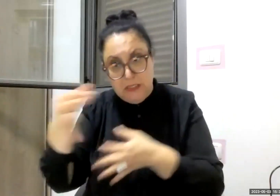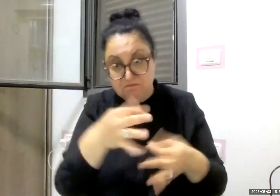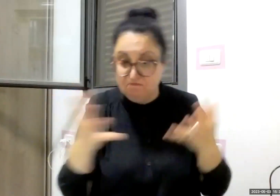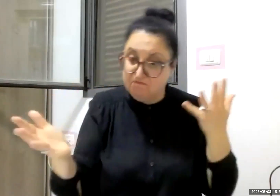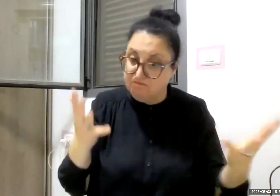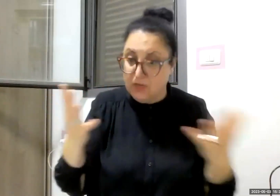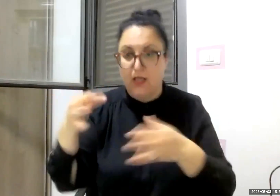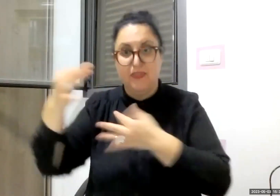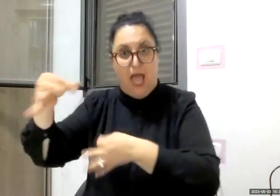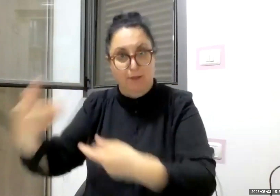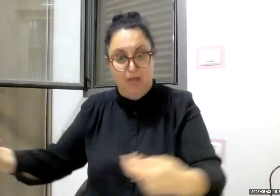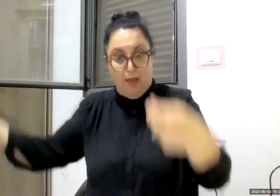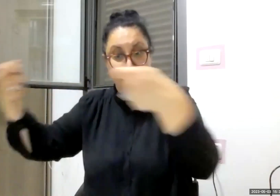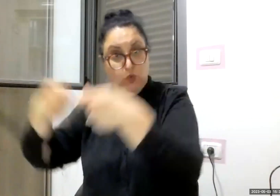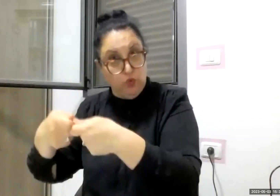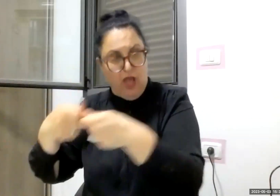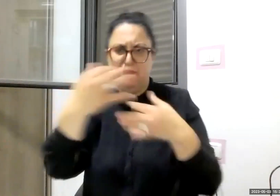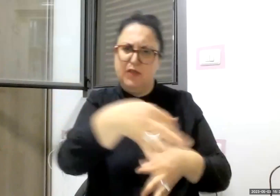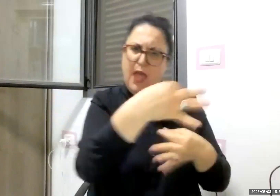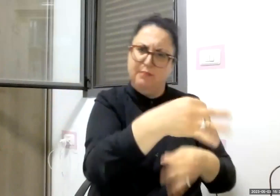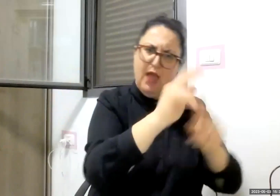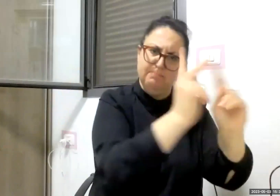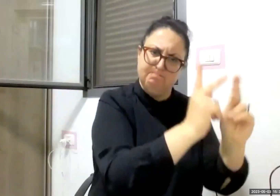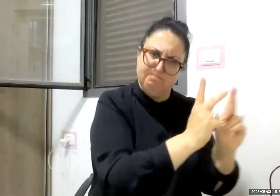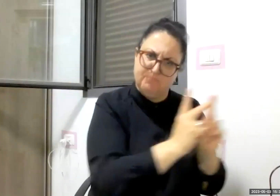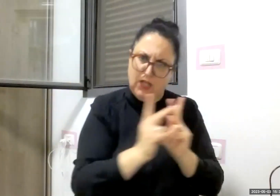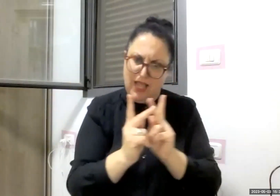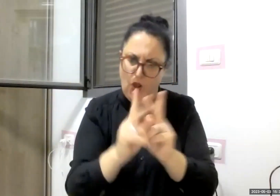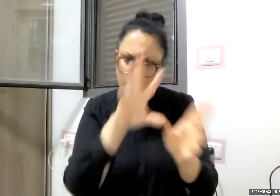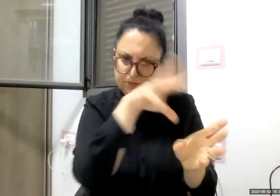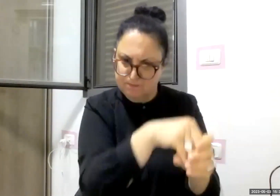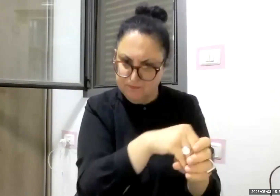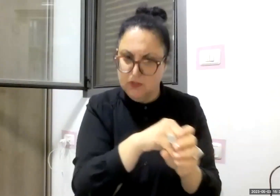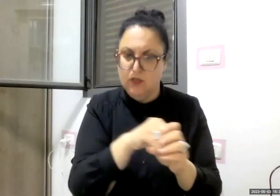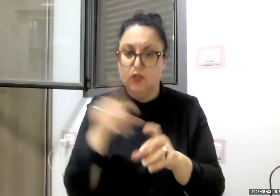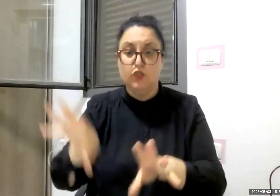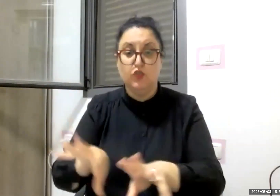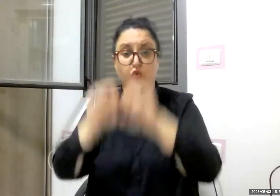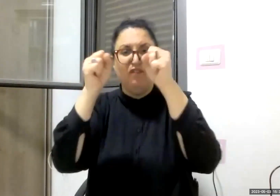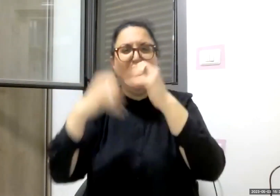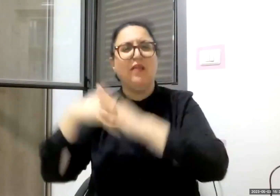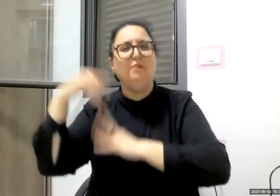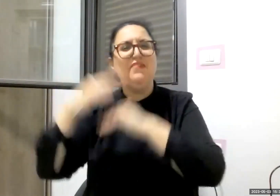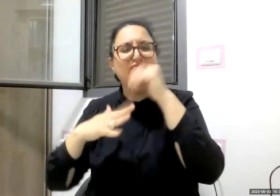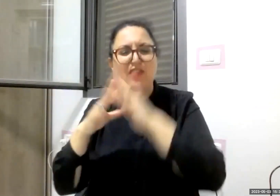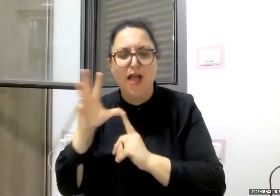של אמנה או את שניהם נייר משותף ונייר ספציפי לקהילות השונות